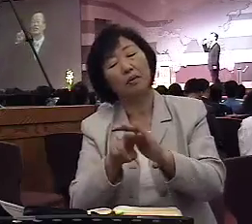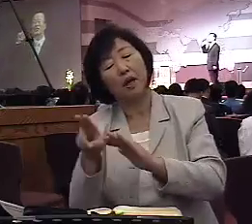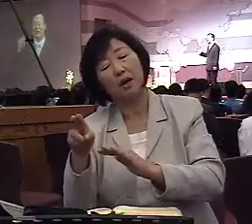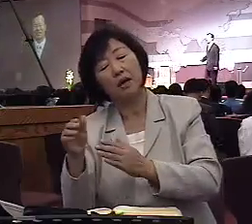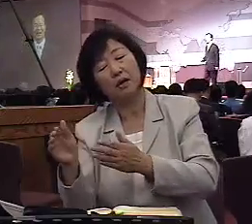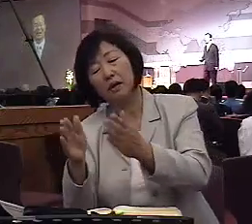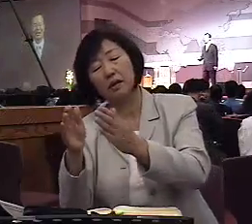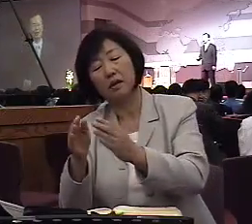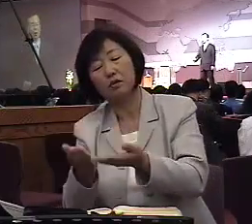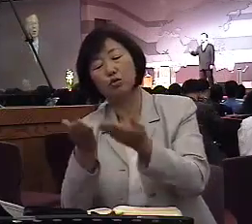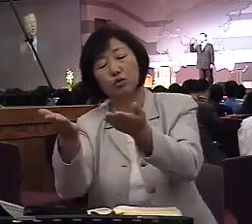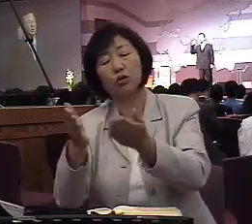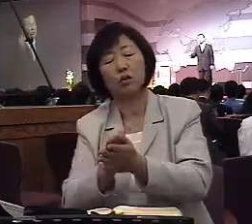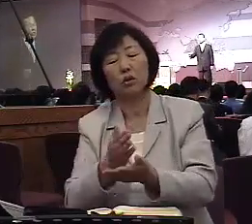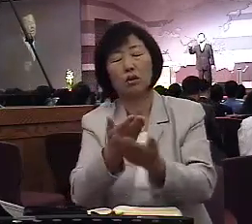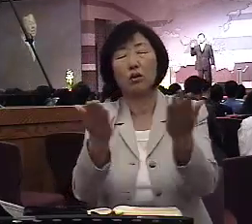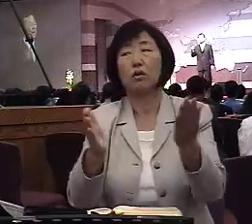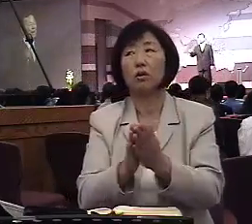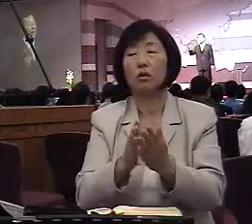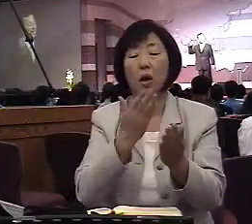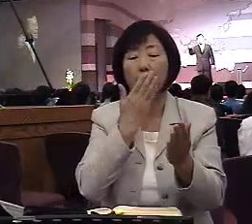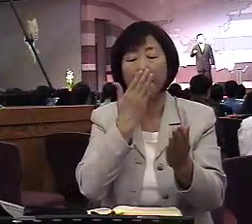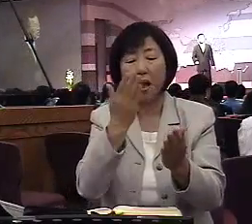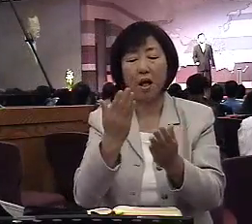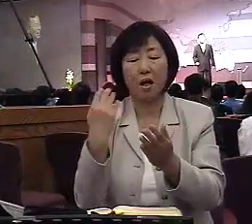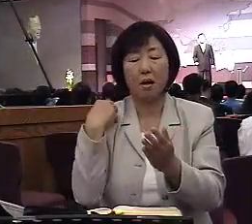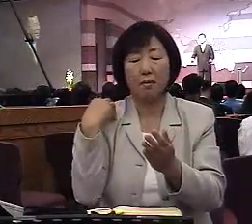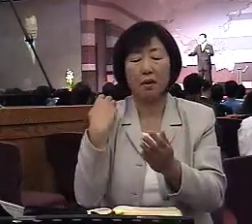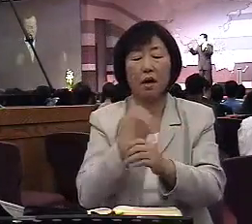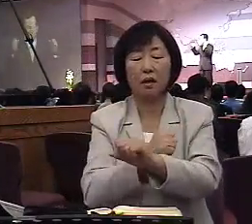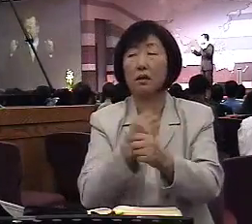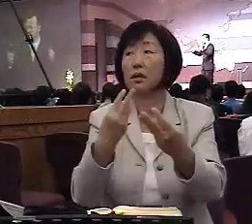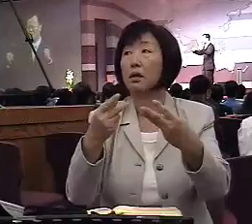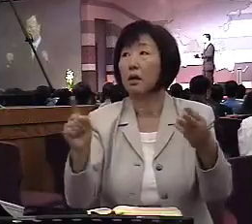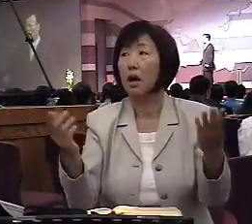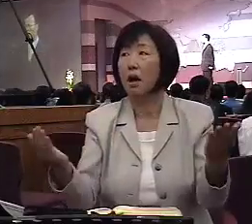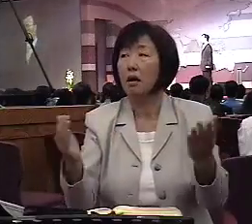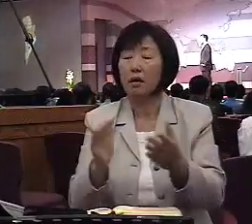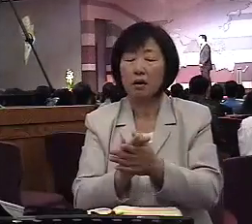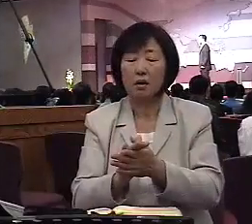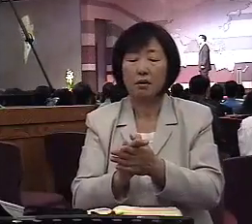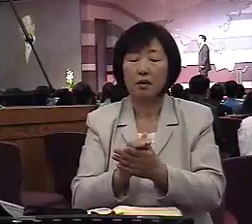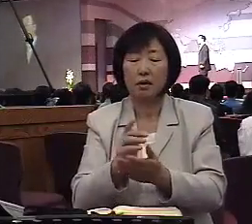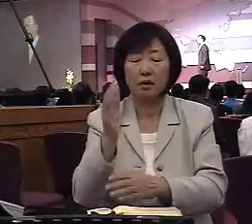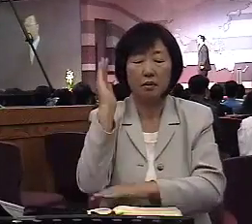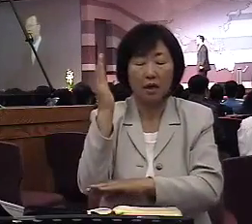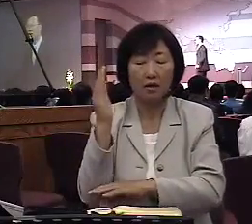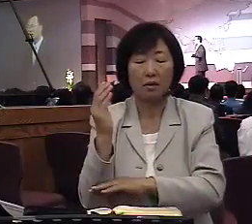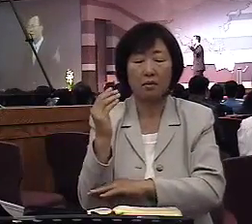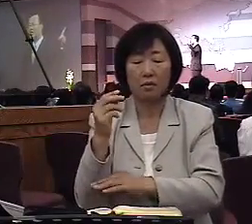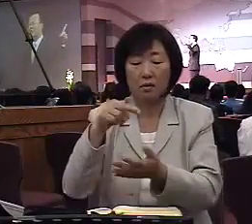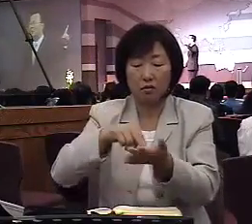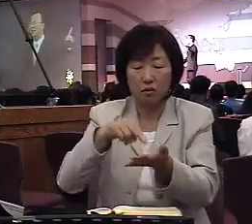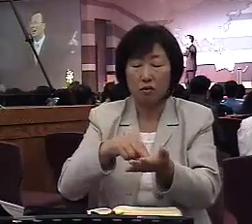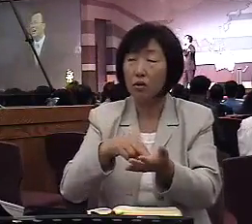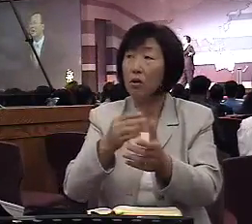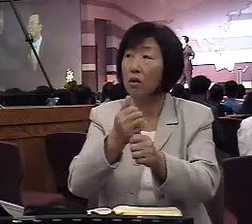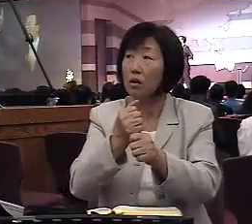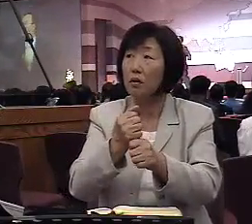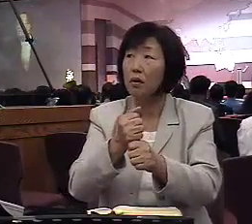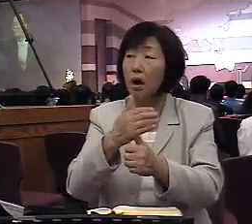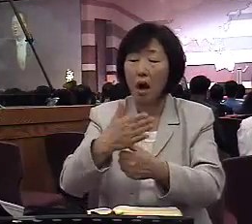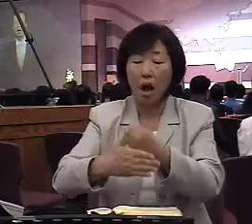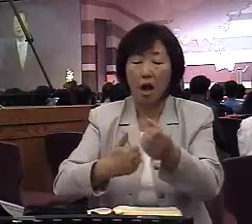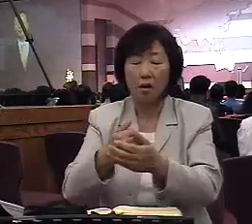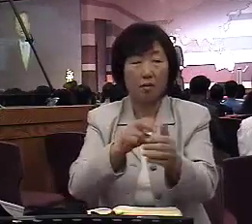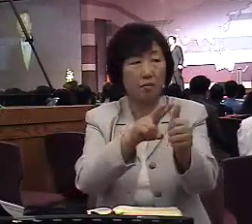피할 길을 내사 너희로 능히 감당하게 하시느니라. 이 말씀을 붙잡고 우리가 설 수 있는 거예요. 그 말씀을 보니까